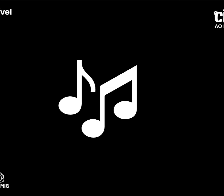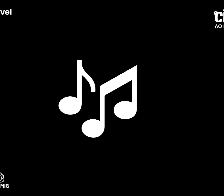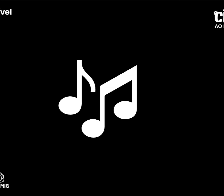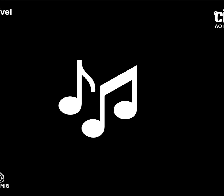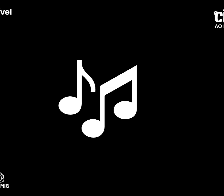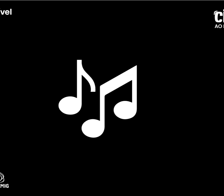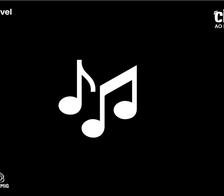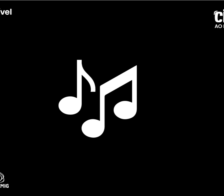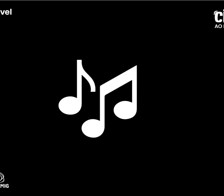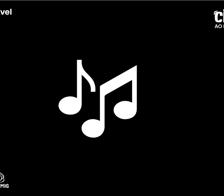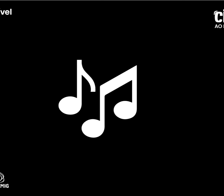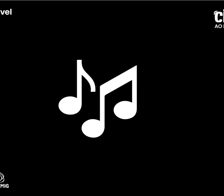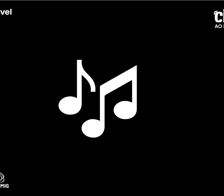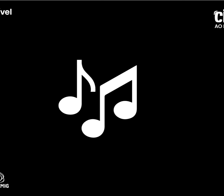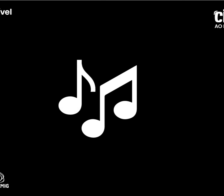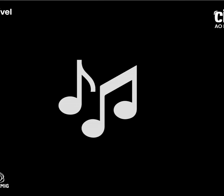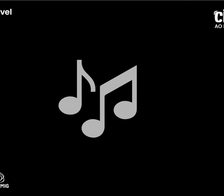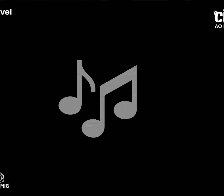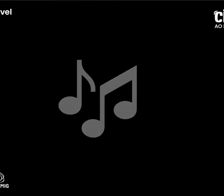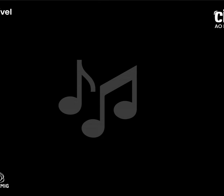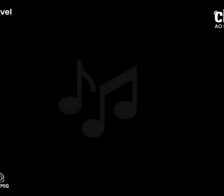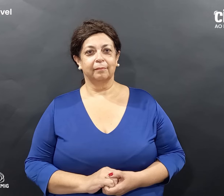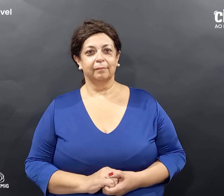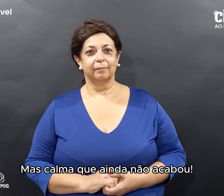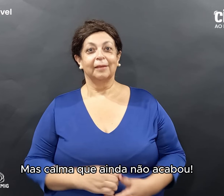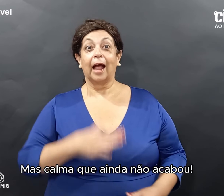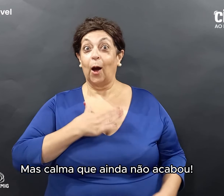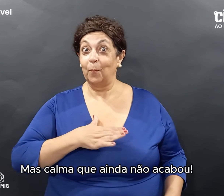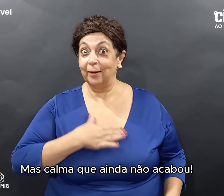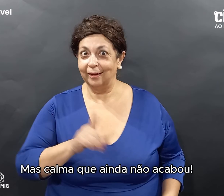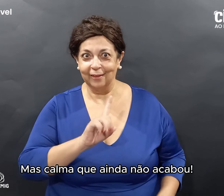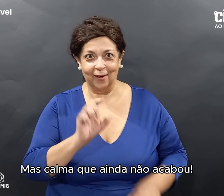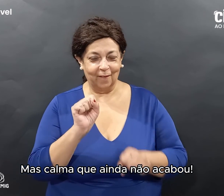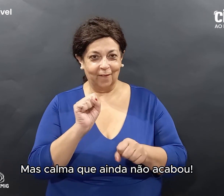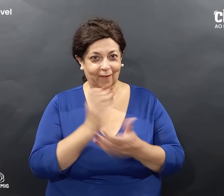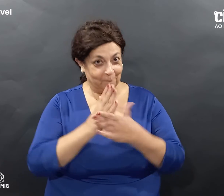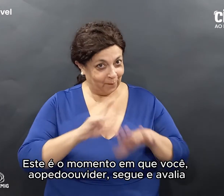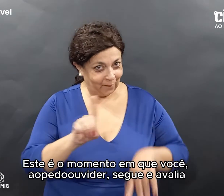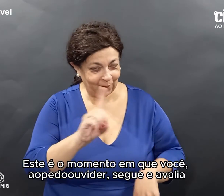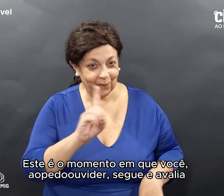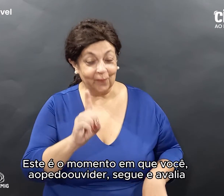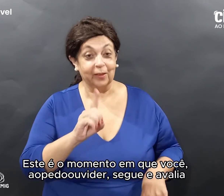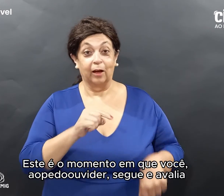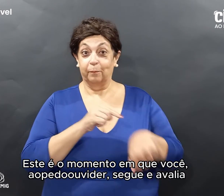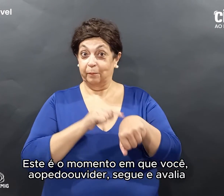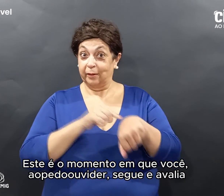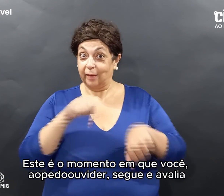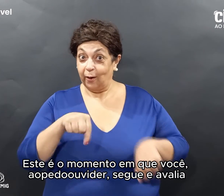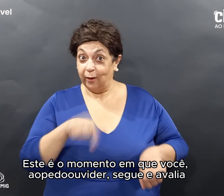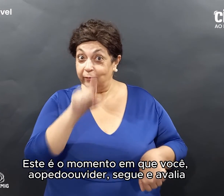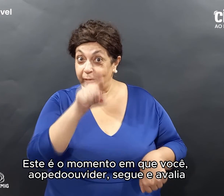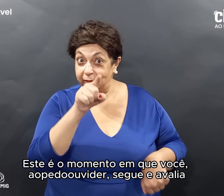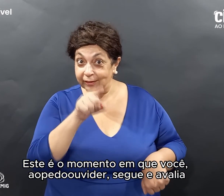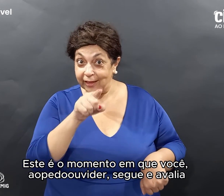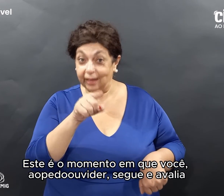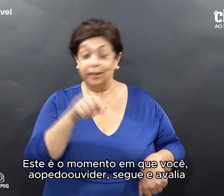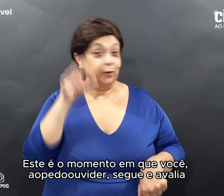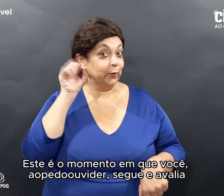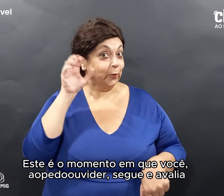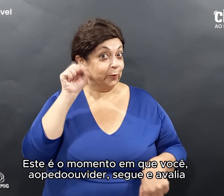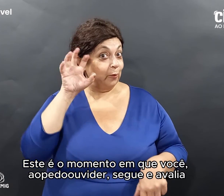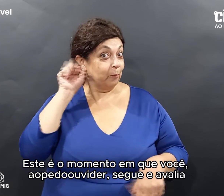Mas calma, que ainda não acabou. esse é o momento em que você, ao pé do